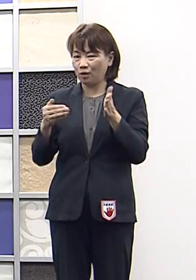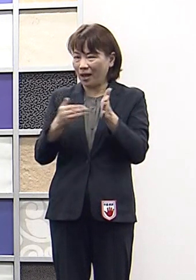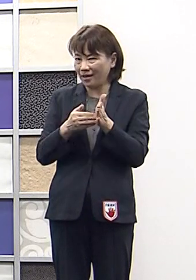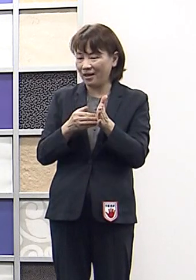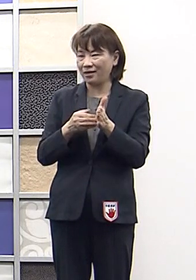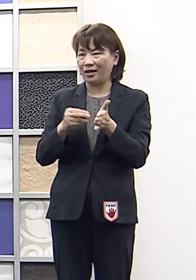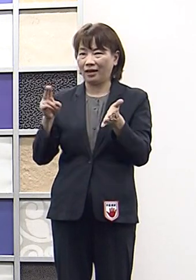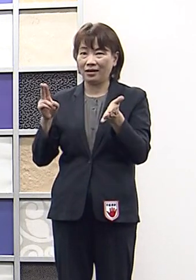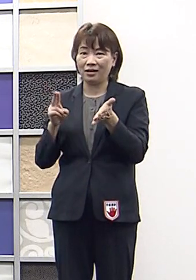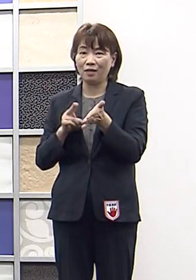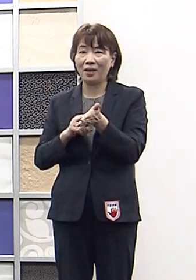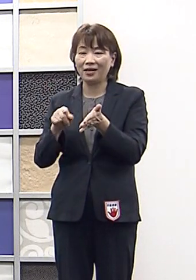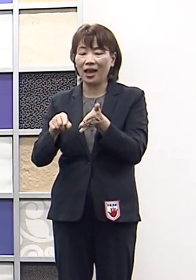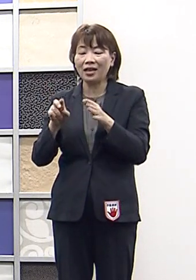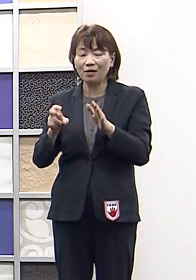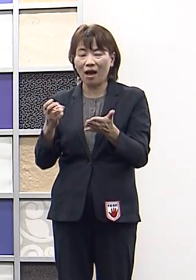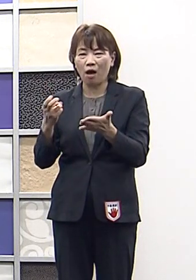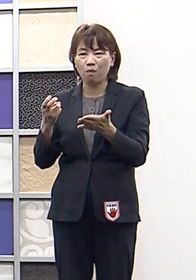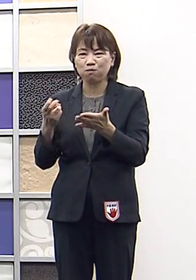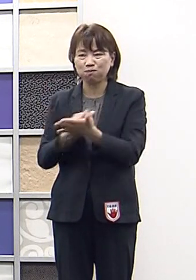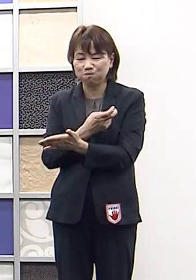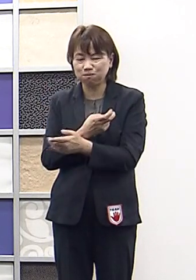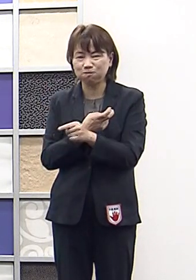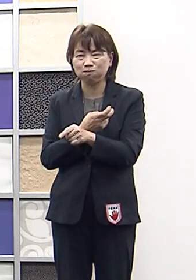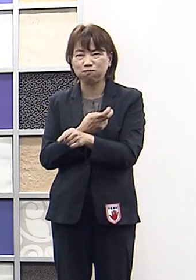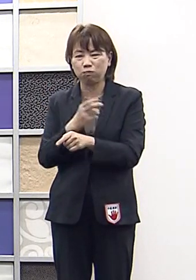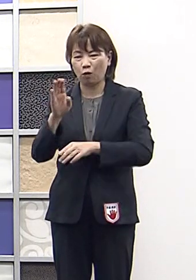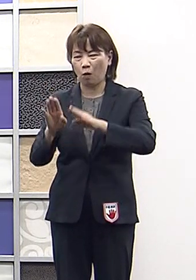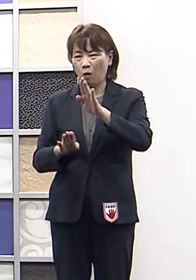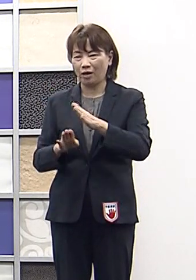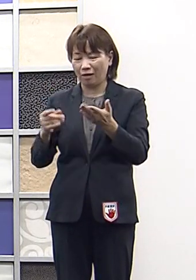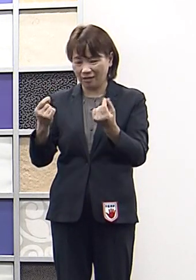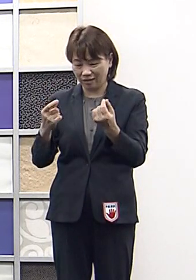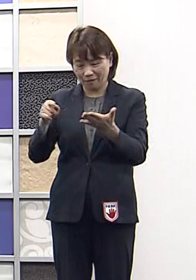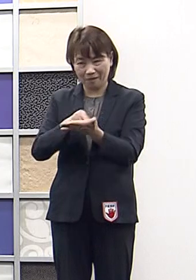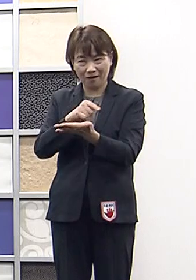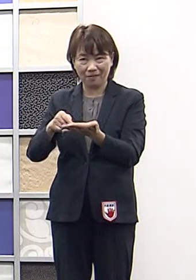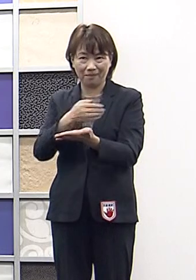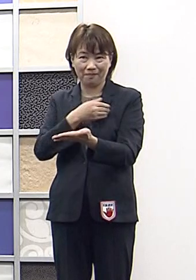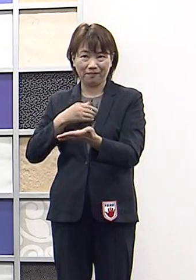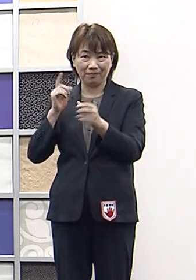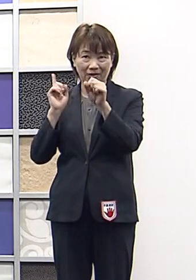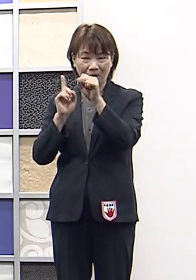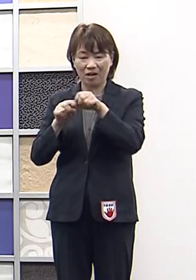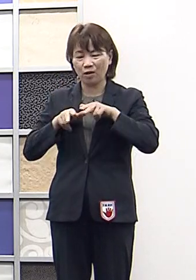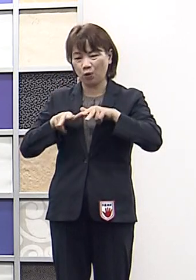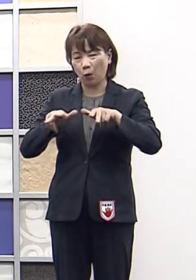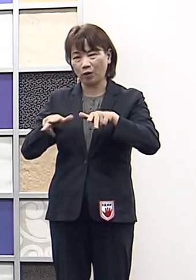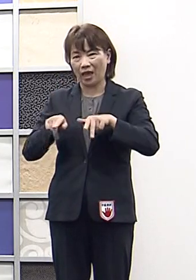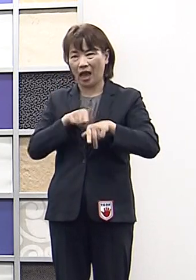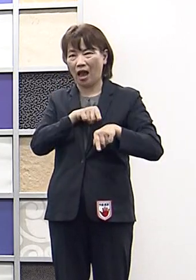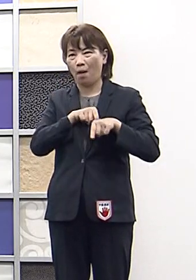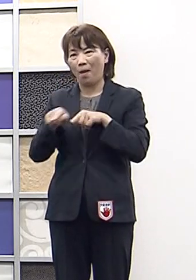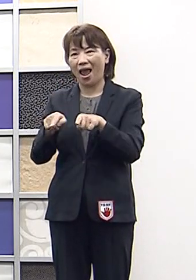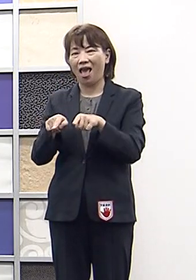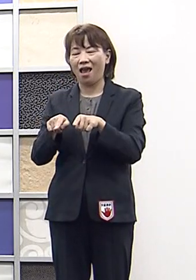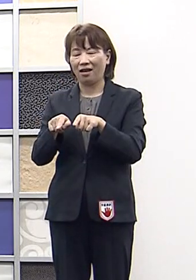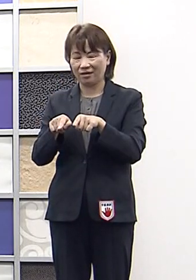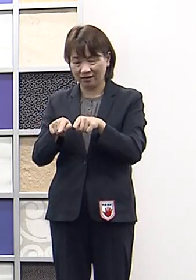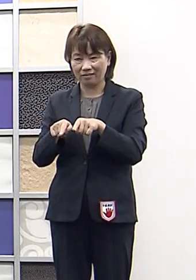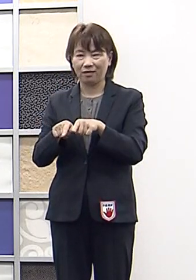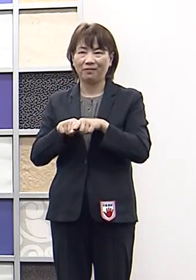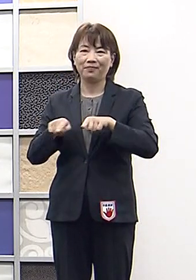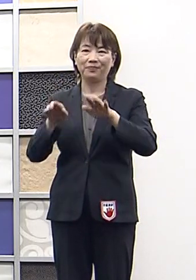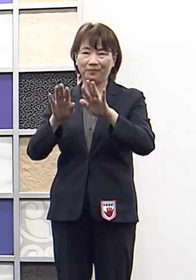この今の違法状態を解消するように、しっかりと行政命令を発出すべきだと、こういう指示をいたしました